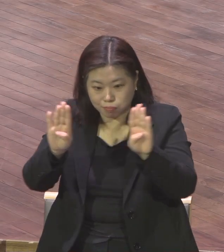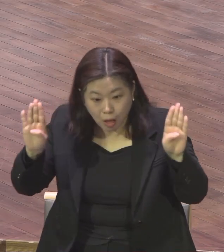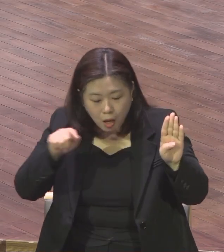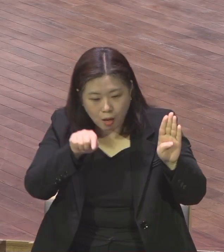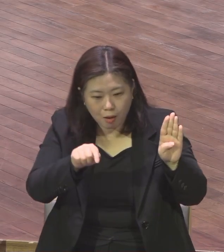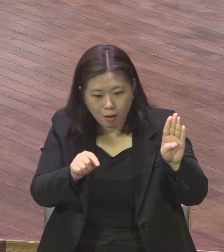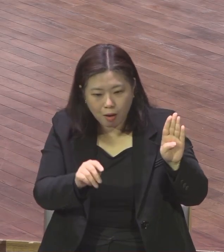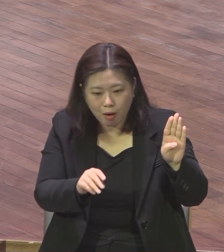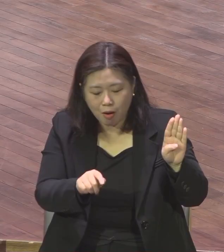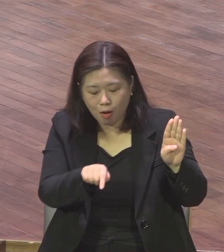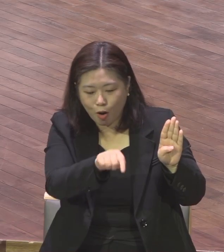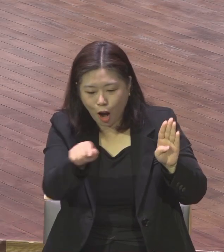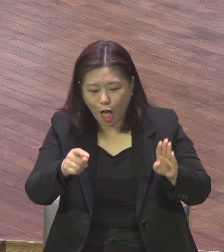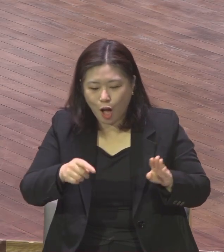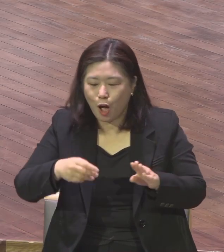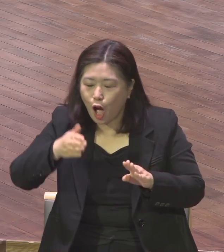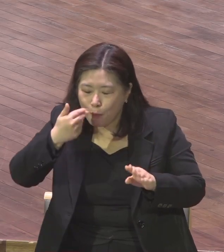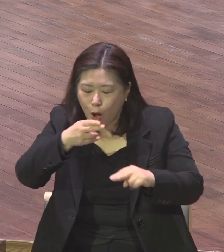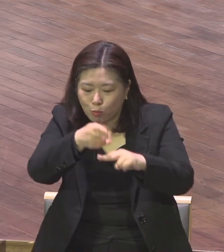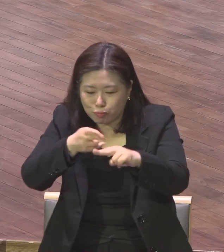전 세계.